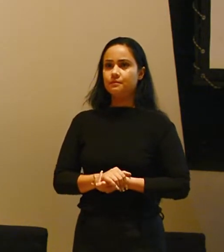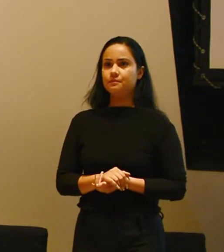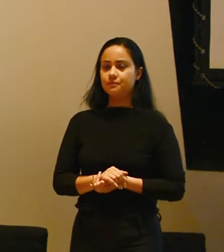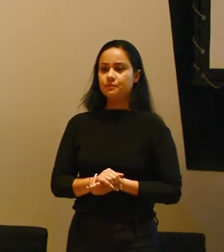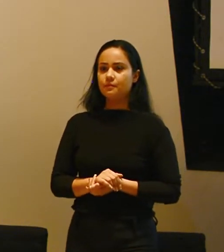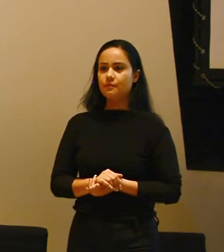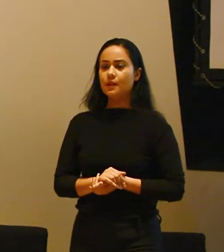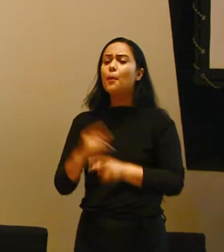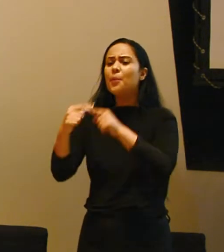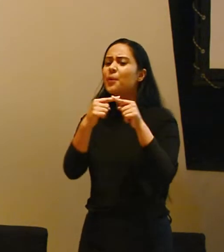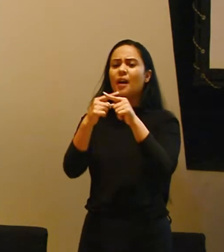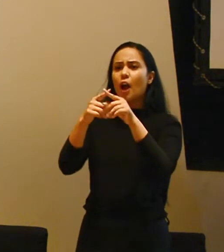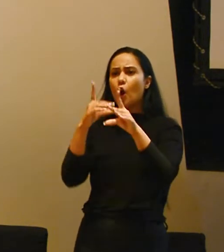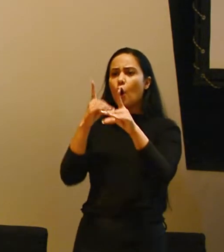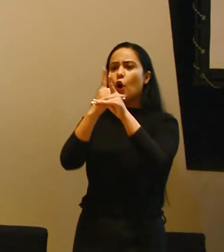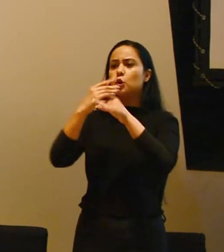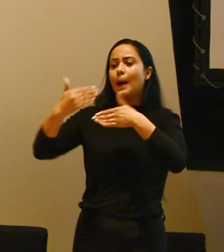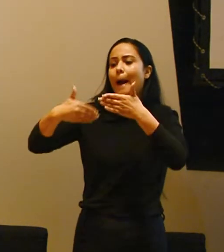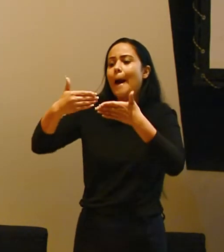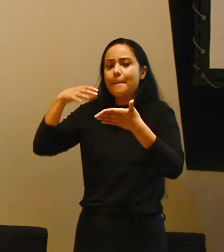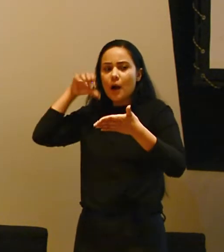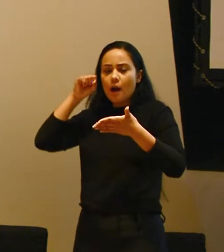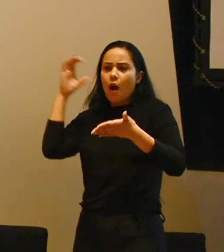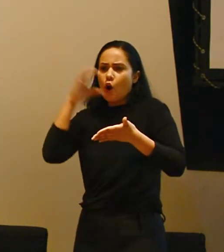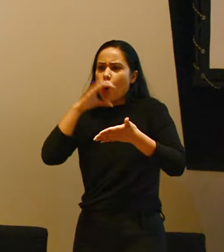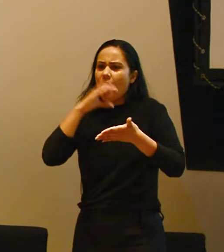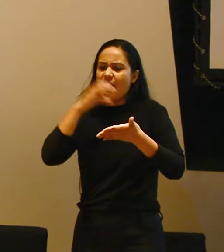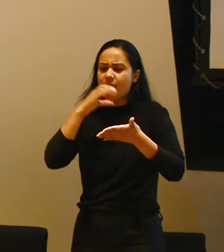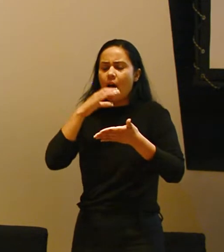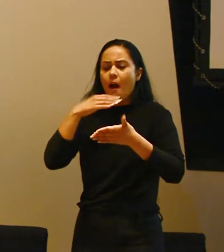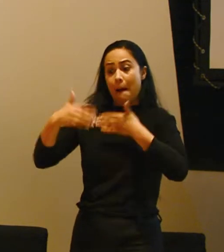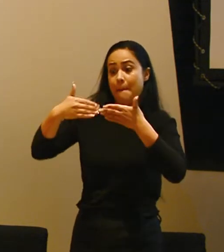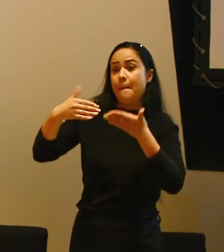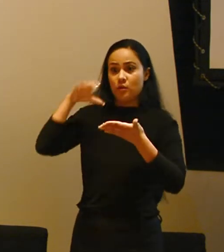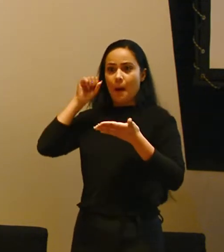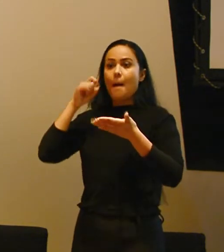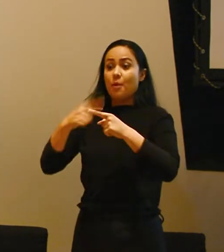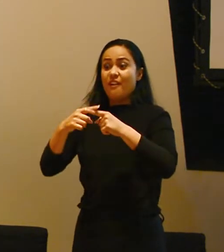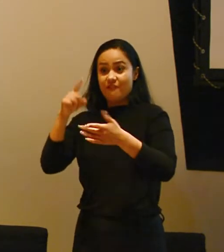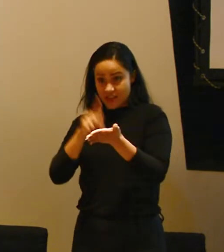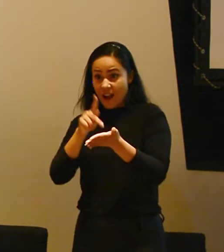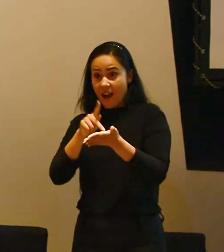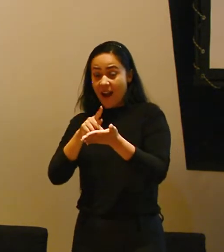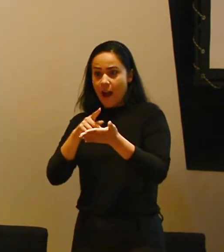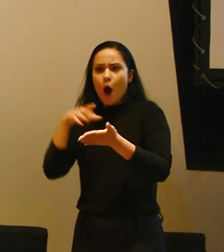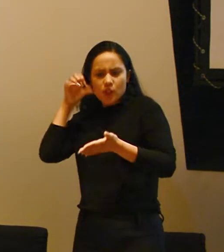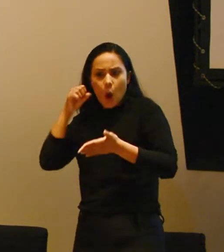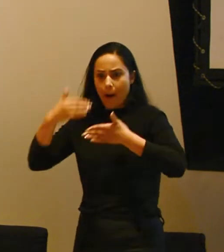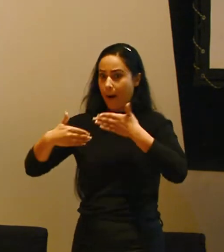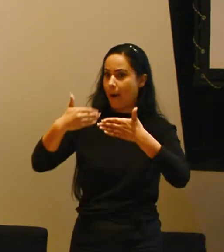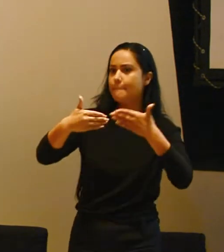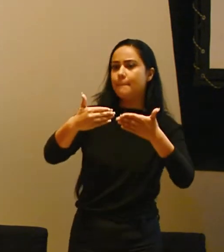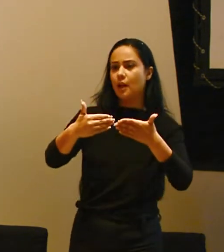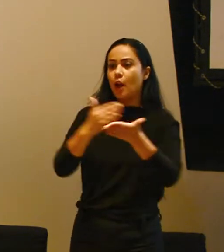E por que o encontro Caminhos da Audição e a corrida Caminhos da Audição? É porque, na verdade, a audição é um caminho, e que